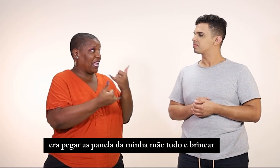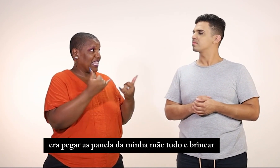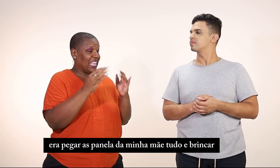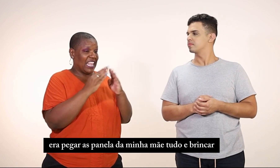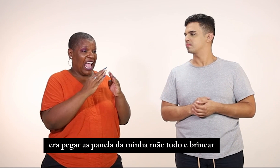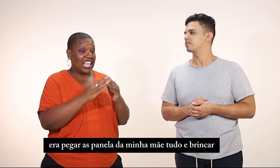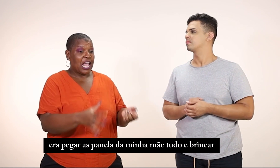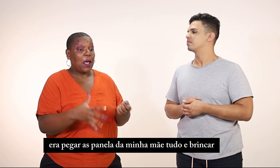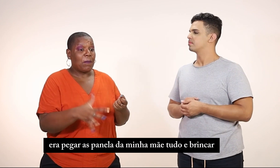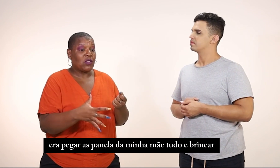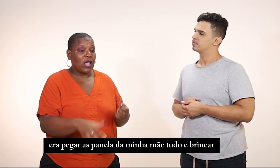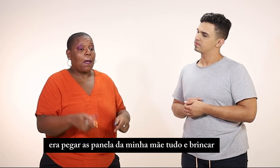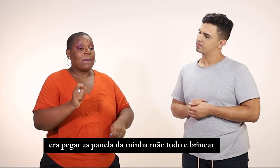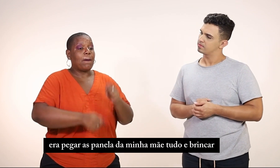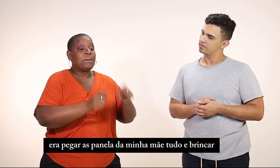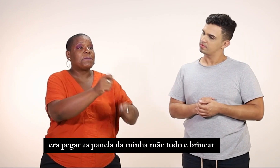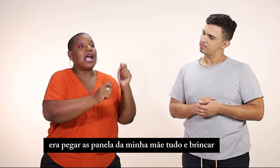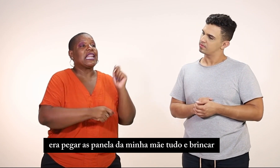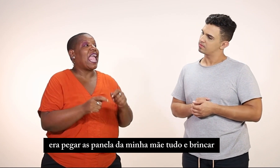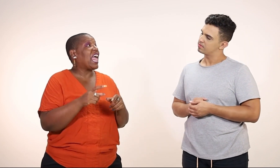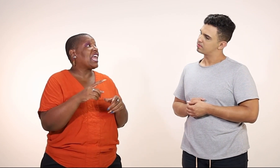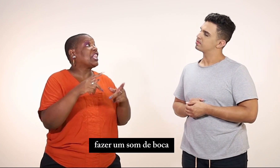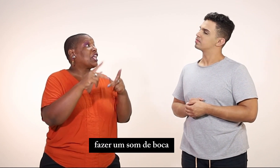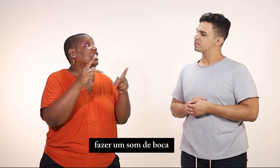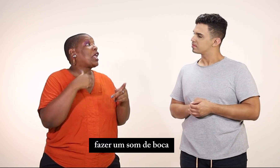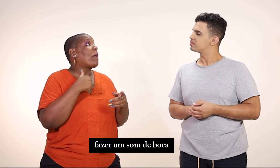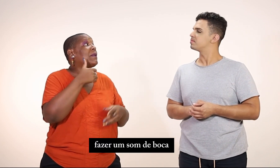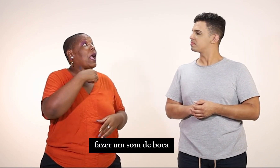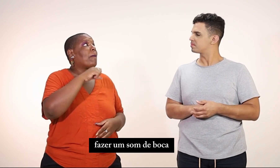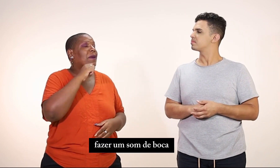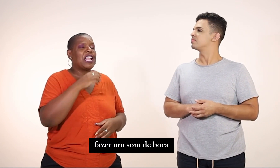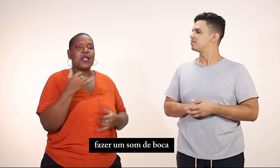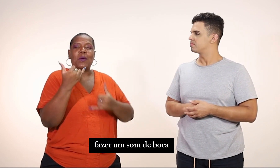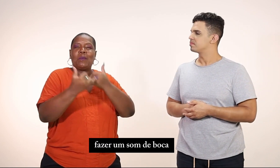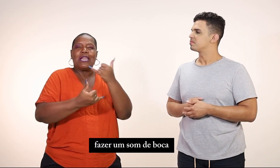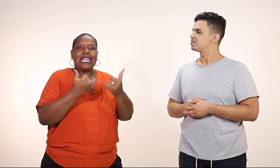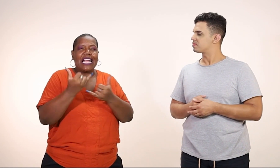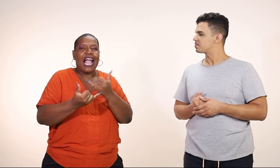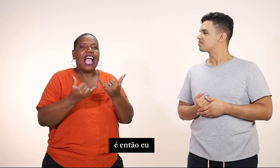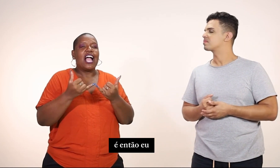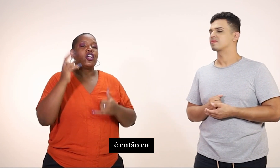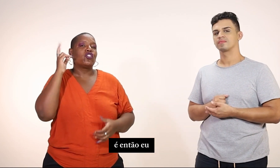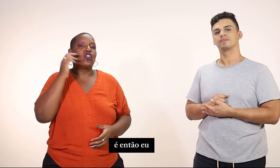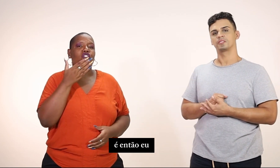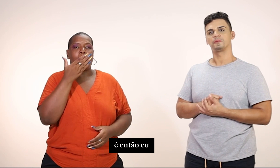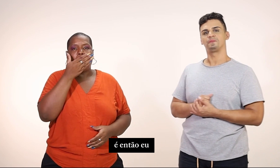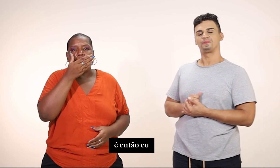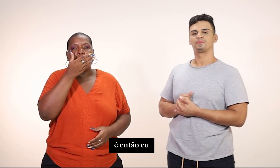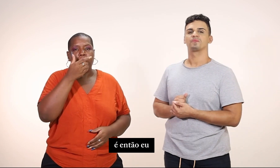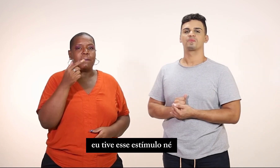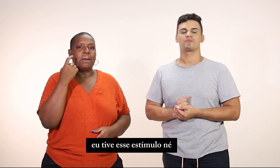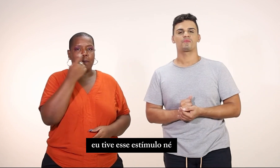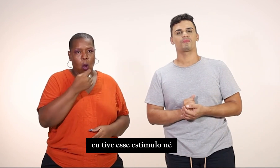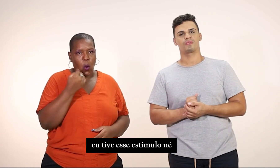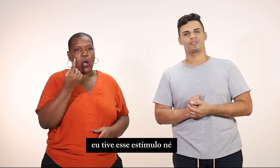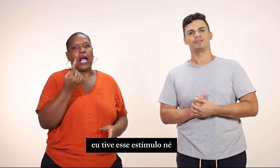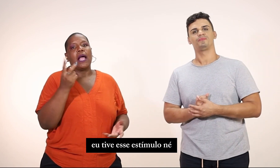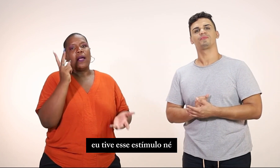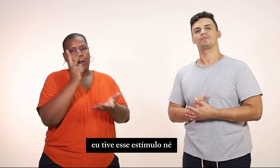pegar as panelas da minha mãe tudo e brincar, fazer um som de boca. Então eu tive esse estímulo,